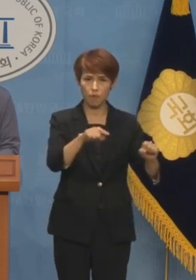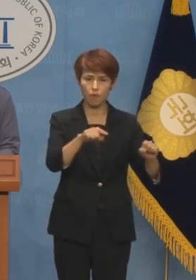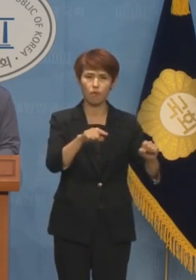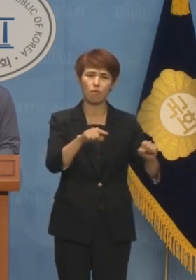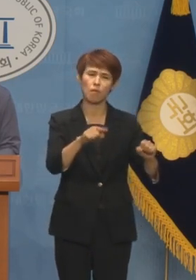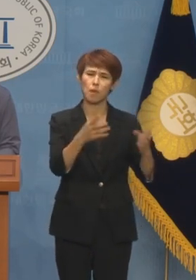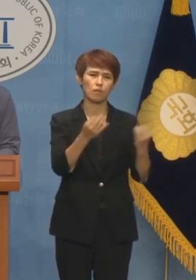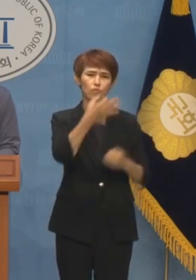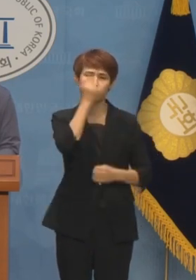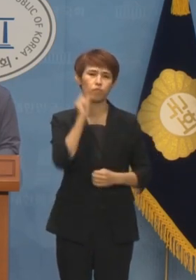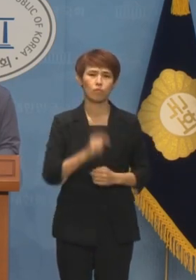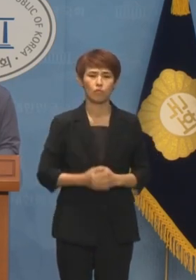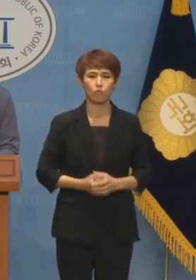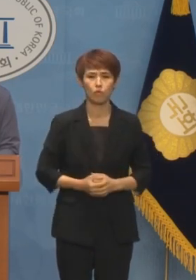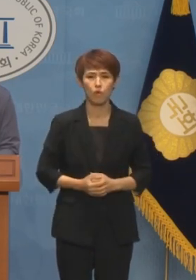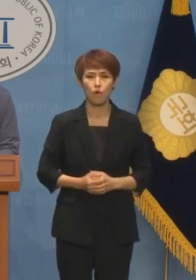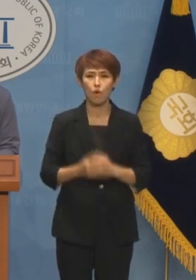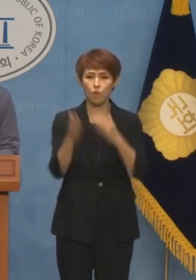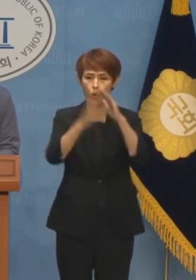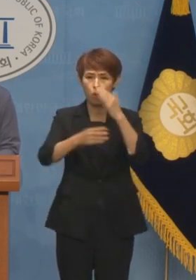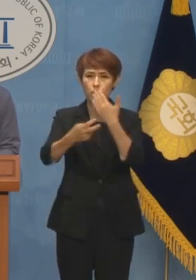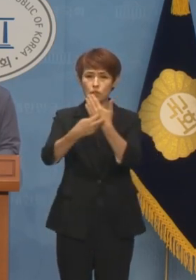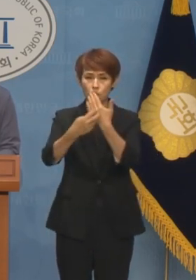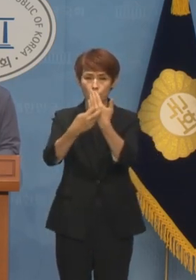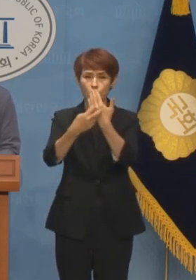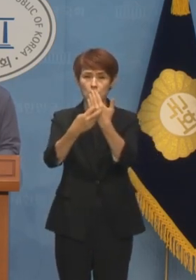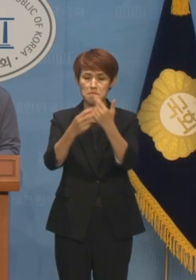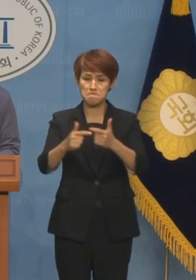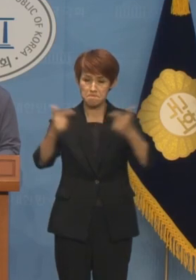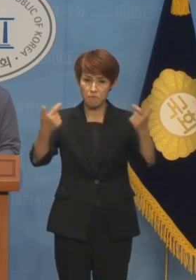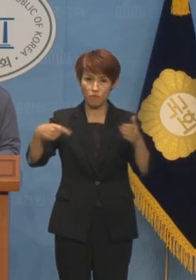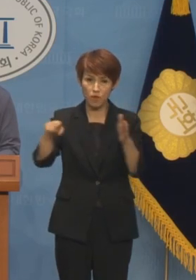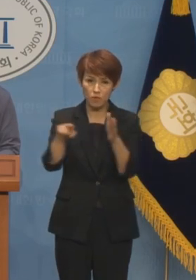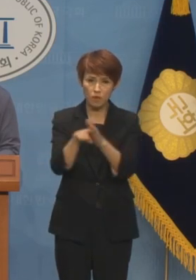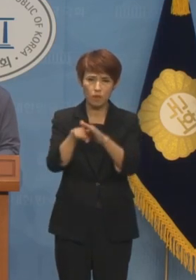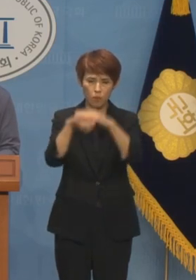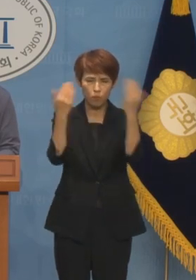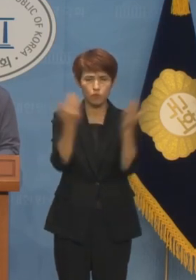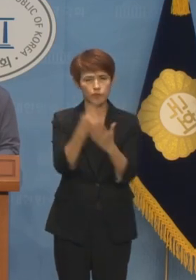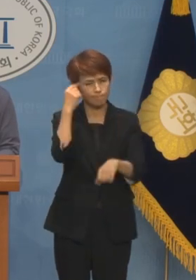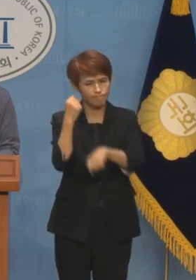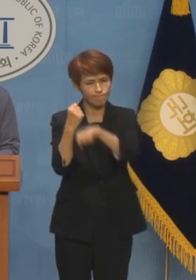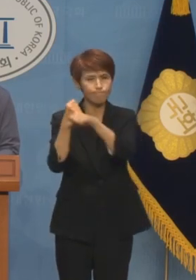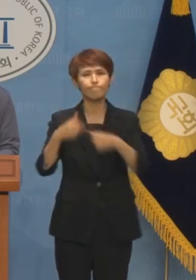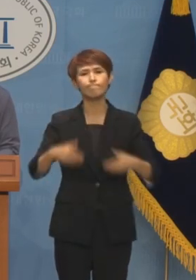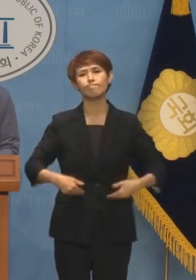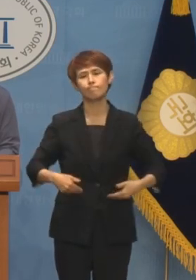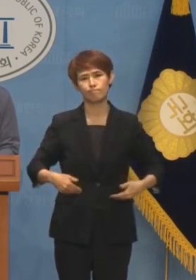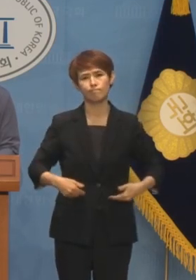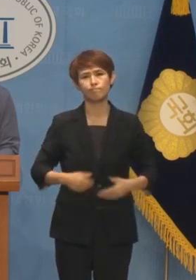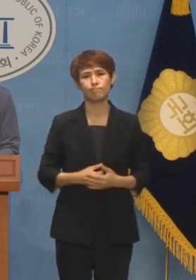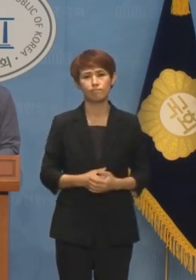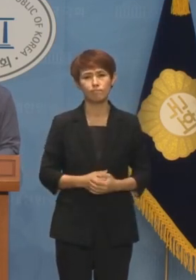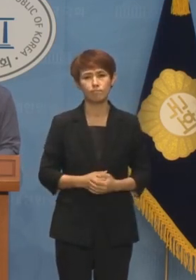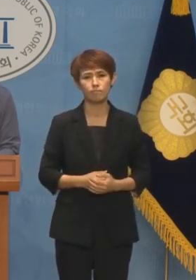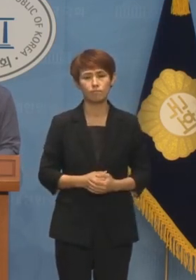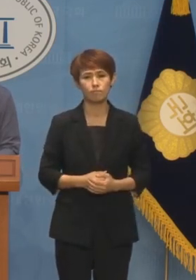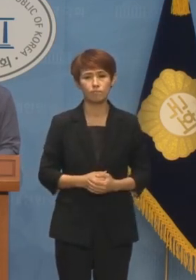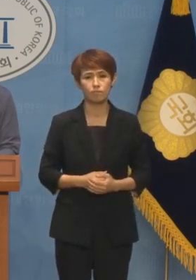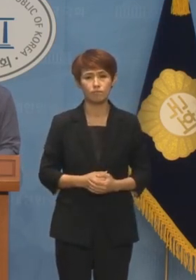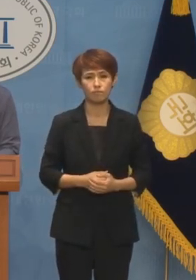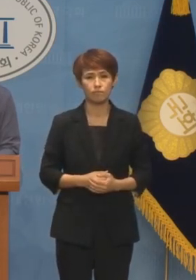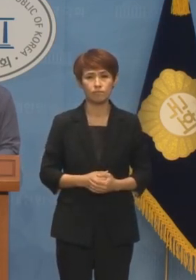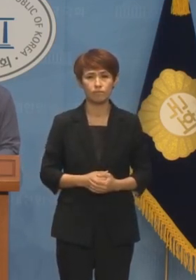태부족입니다. 공공의료를 강화하기 위한 방안에 모두가 머리를 맞대야 할 시점입니다.